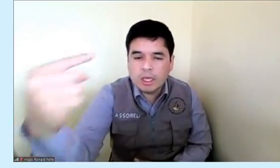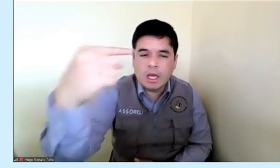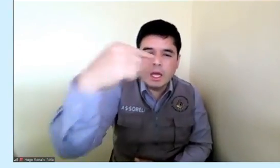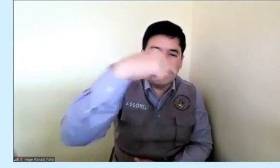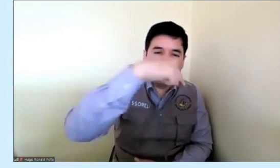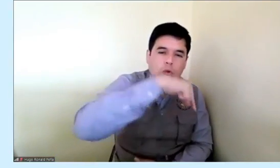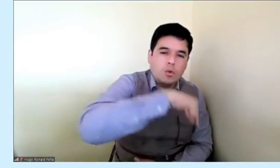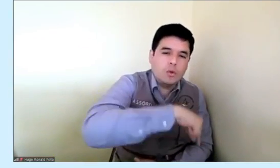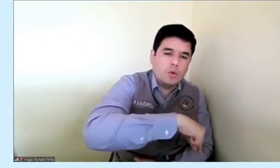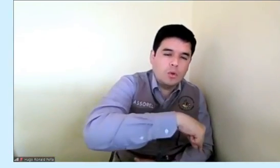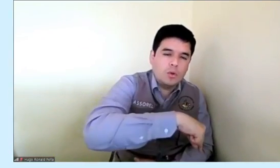¿Quién llegó?